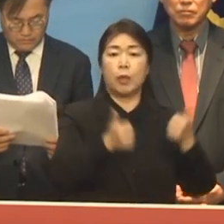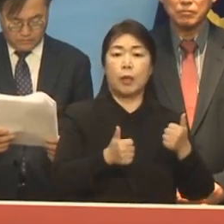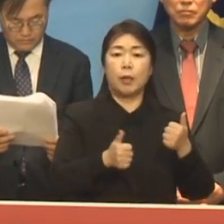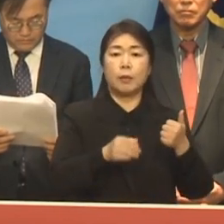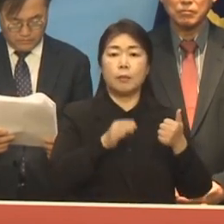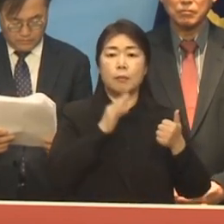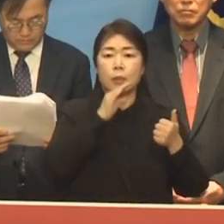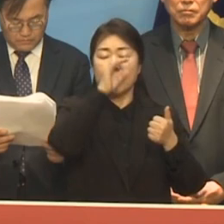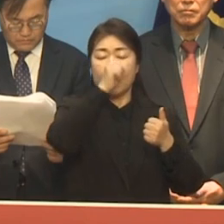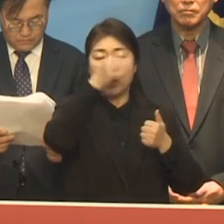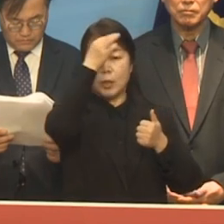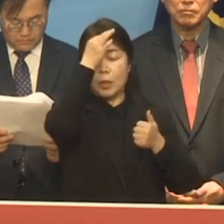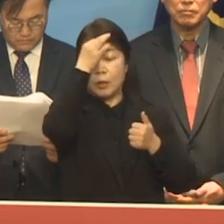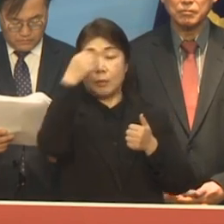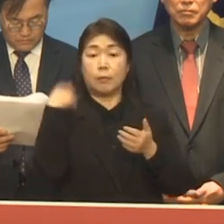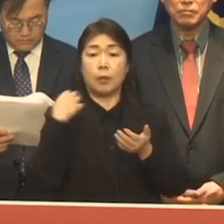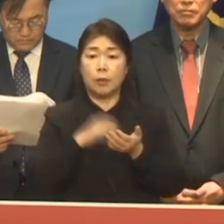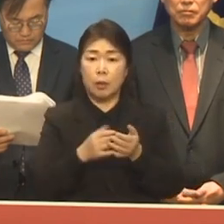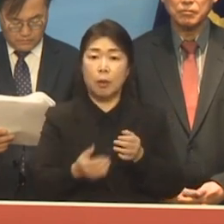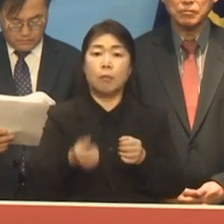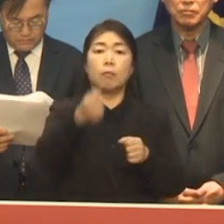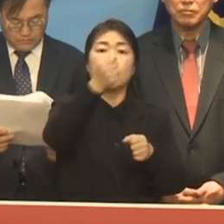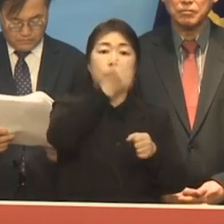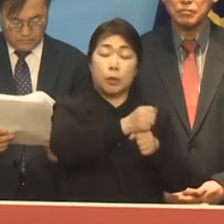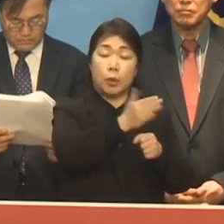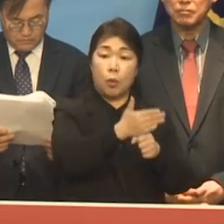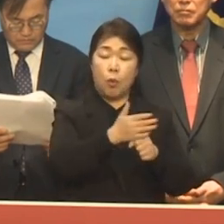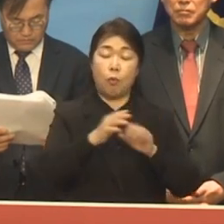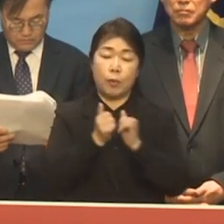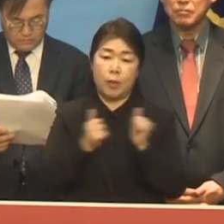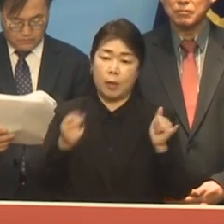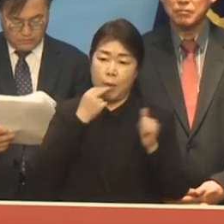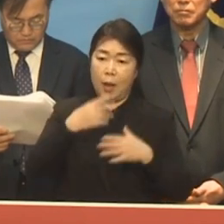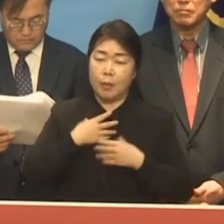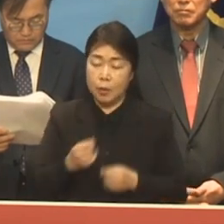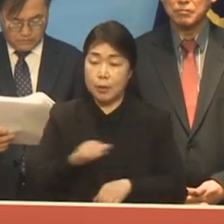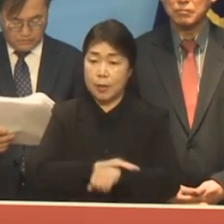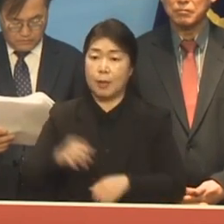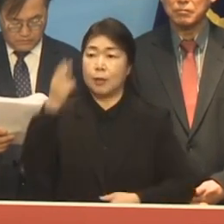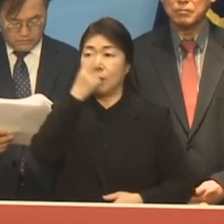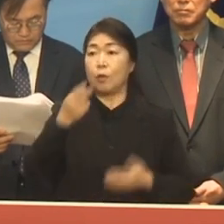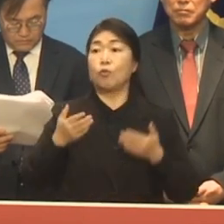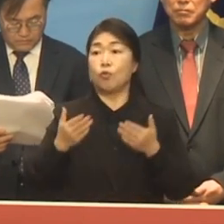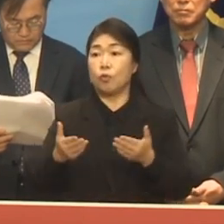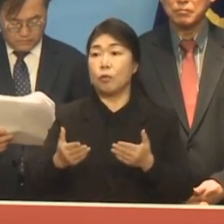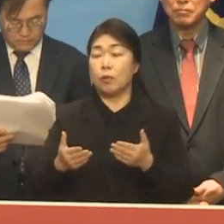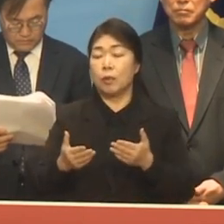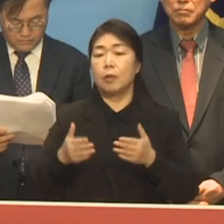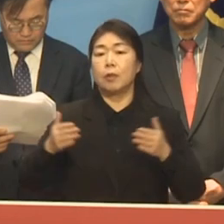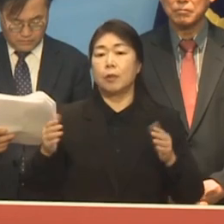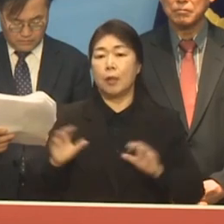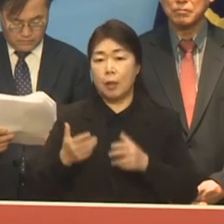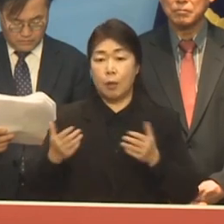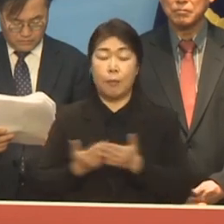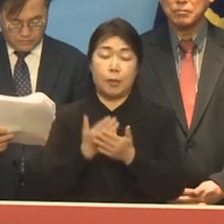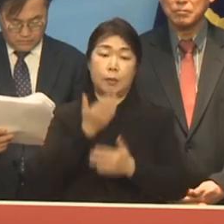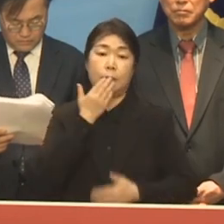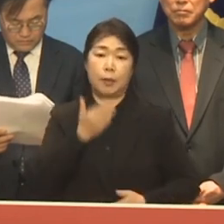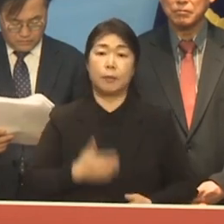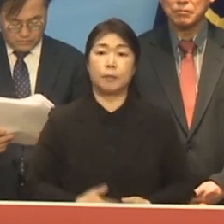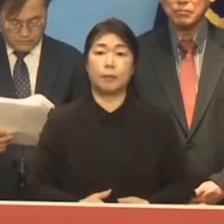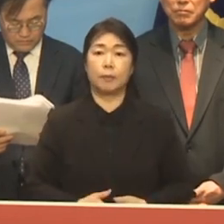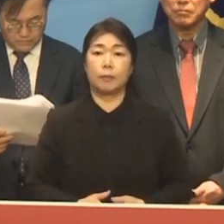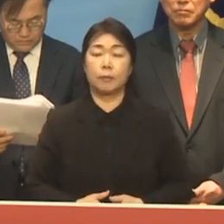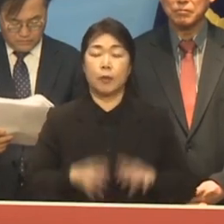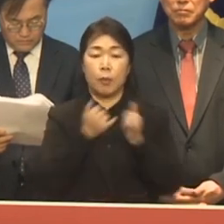순기능이 복원되고 국민의 생명과 안전을 제대로 지켜내는 국가로 발전할 것입니다.